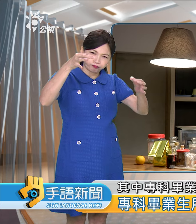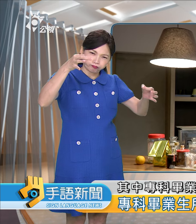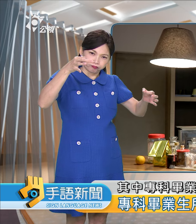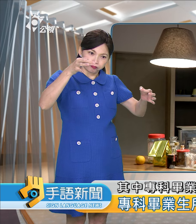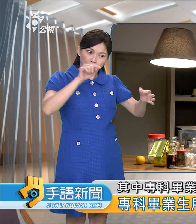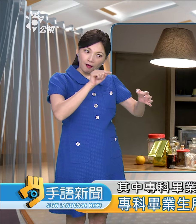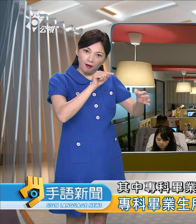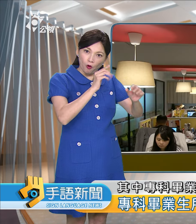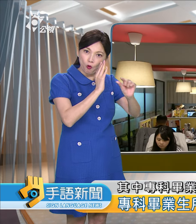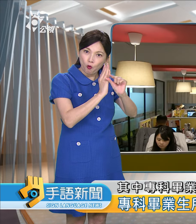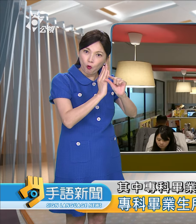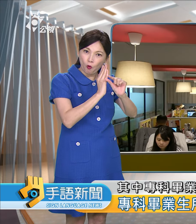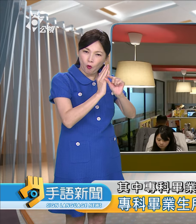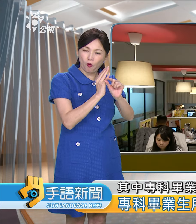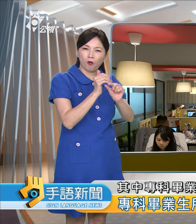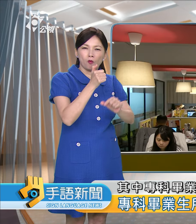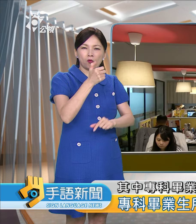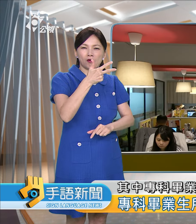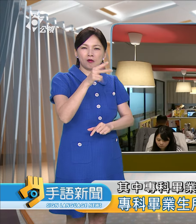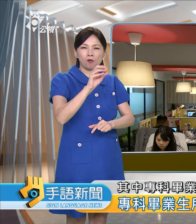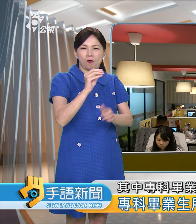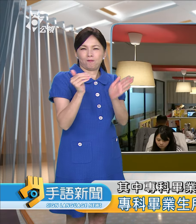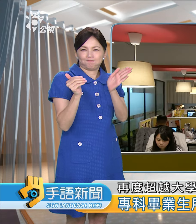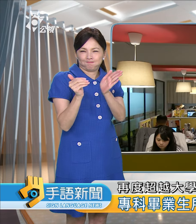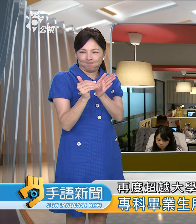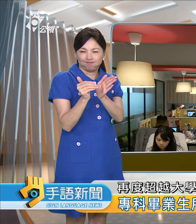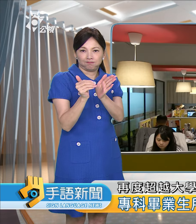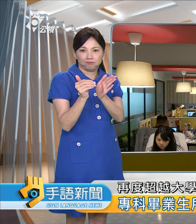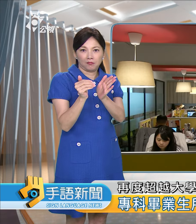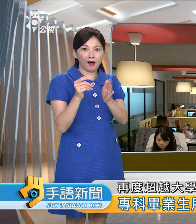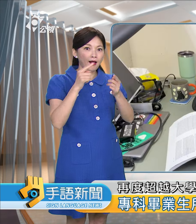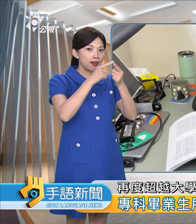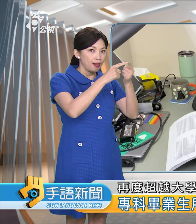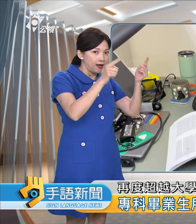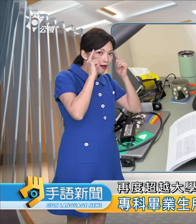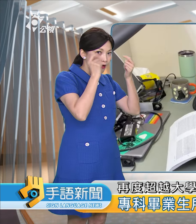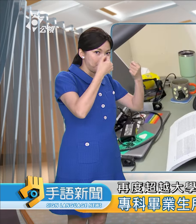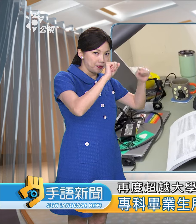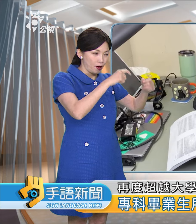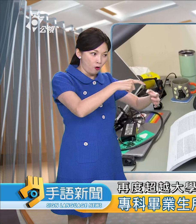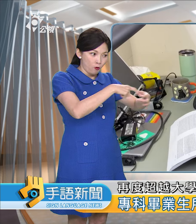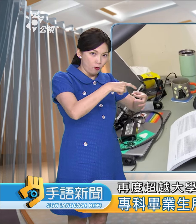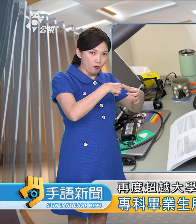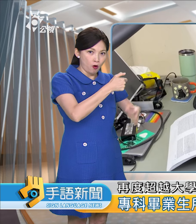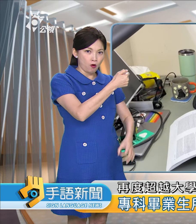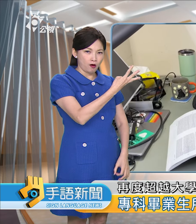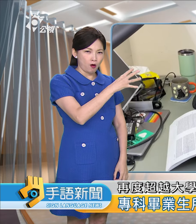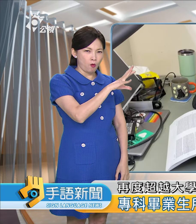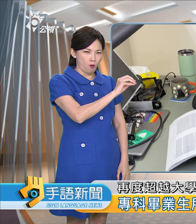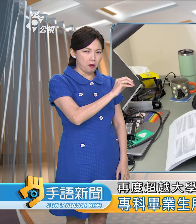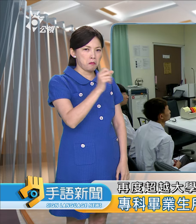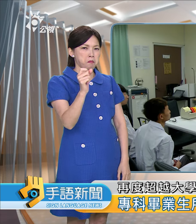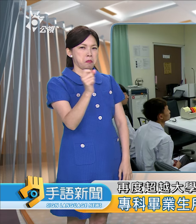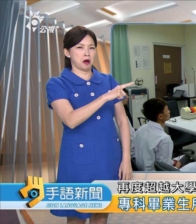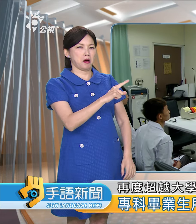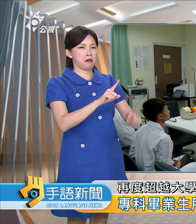近57万。再度超越大学毕业生的54万，而